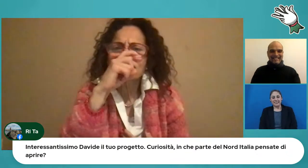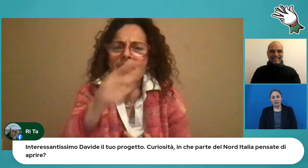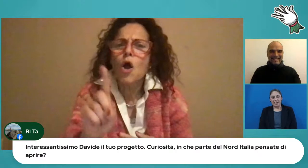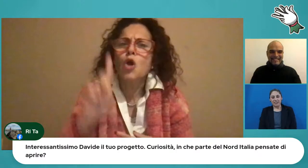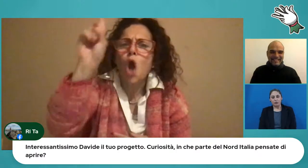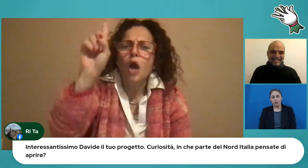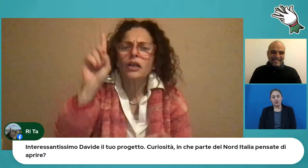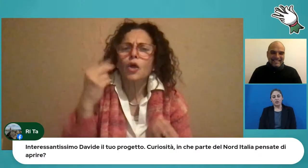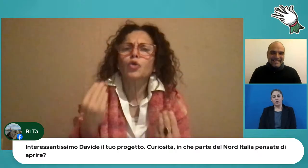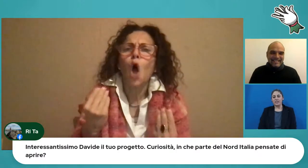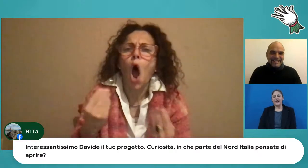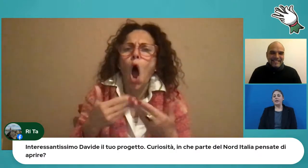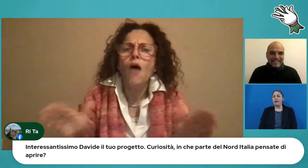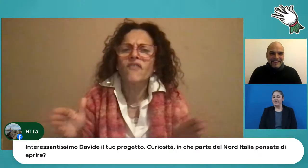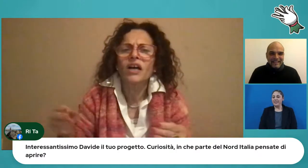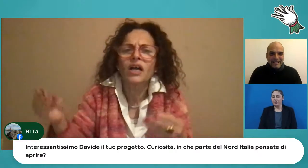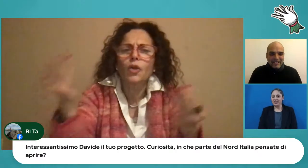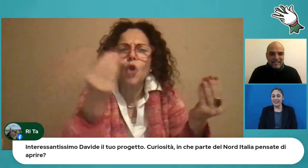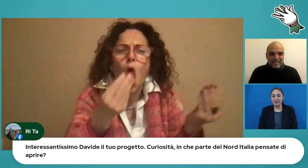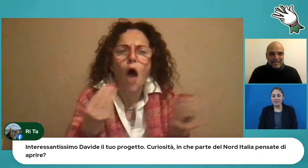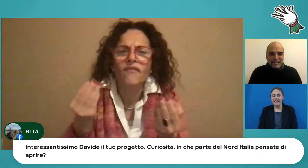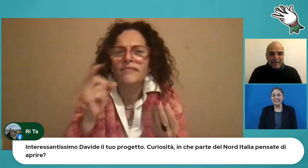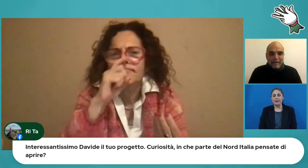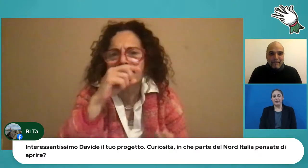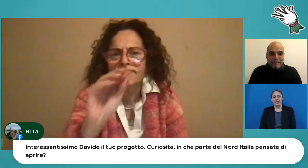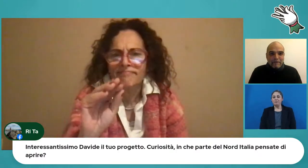Interessantissimo, Davide, il tuo progetto. Curiosità, in che parte del Nord Italia pensate di aprire?